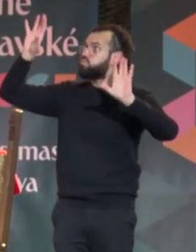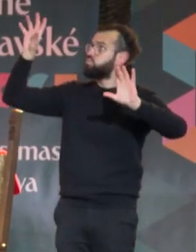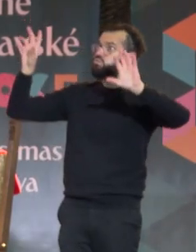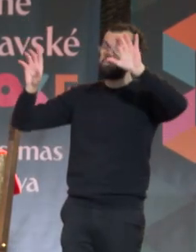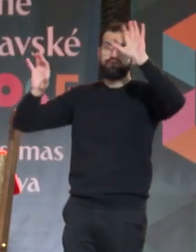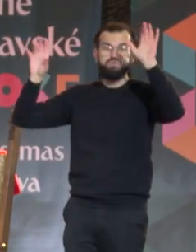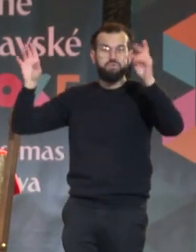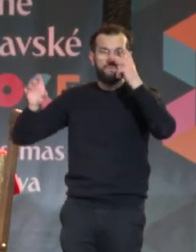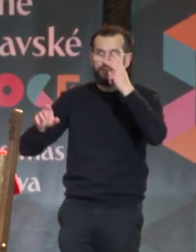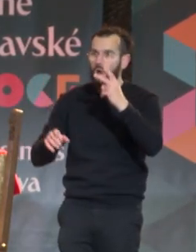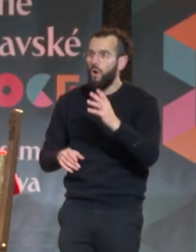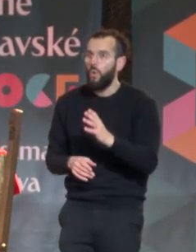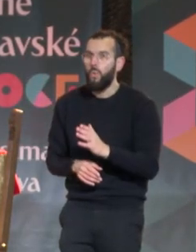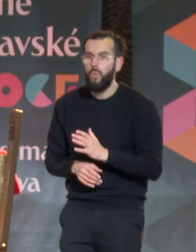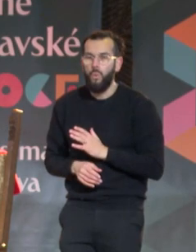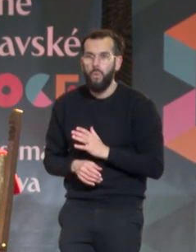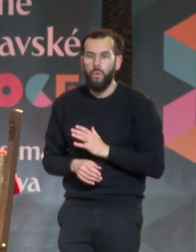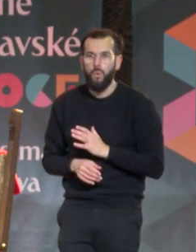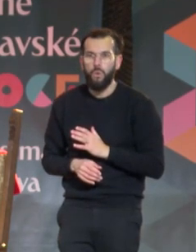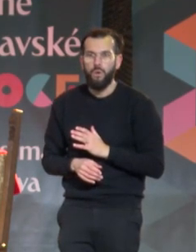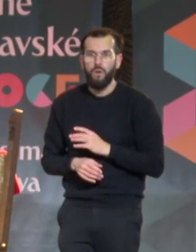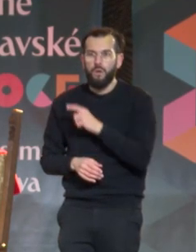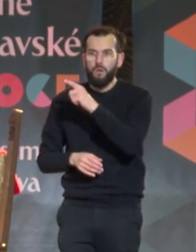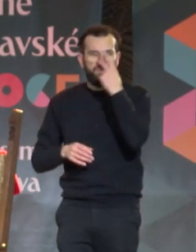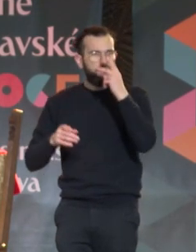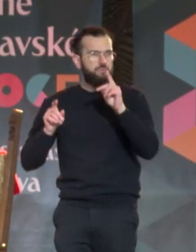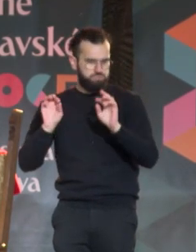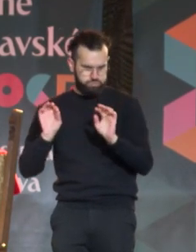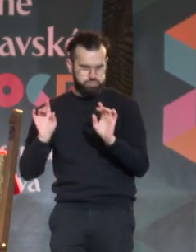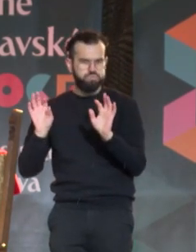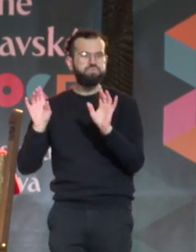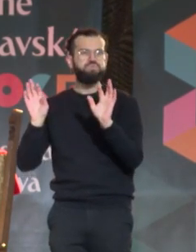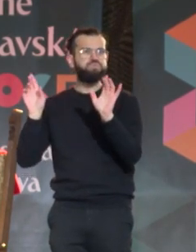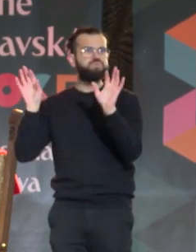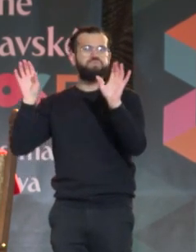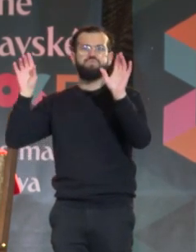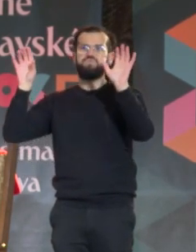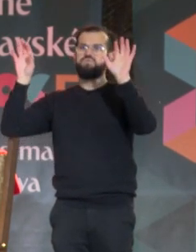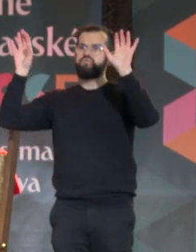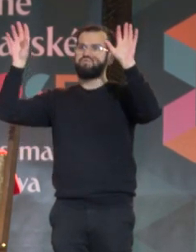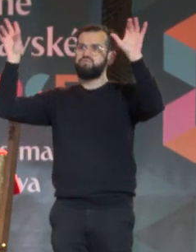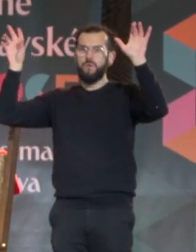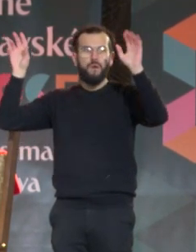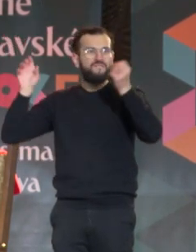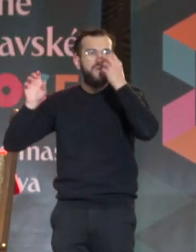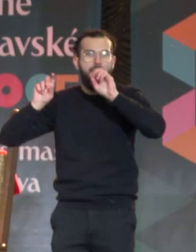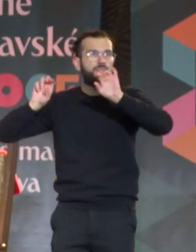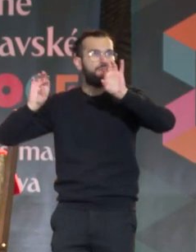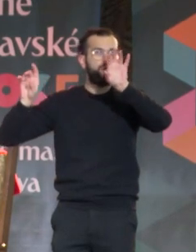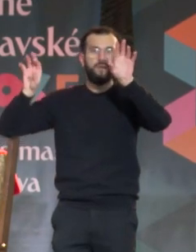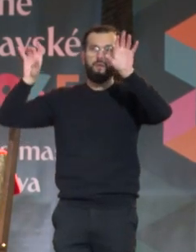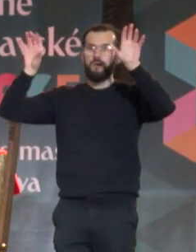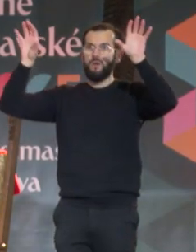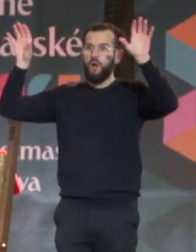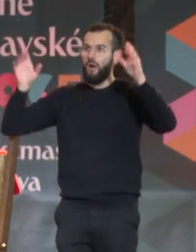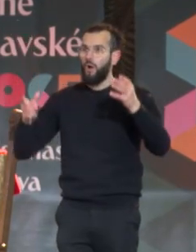šípkovej ruženky, alebo čo? Stonky sa plazia nahor a okamžite kvitnú. Kvety šplhajú vyššie